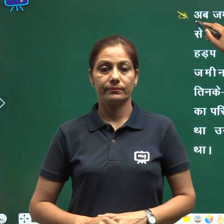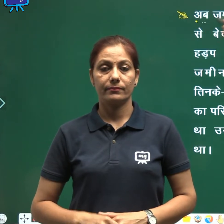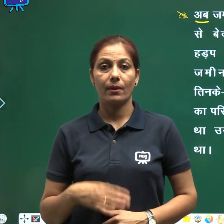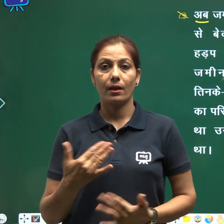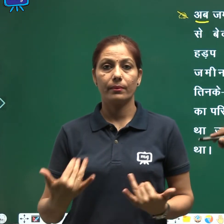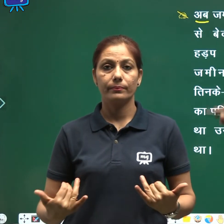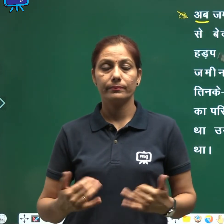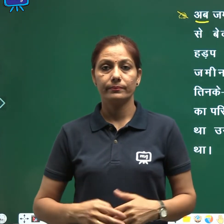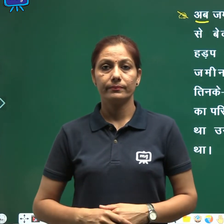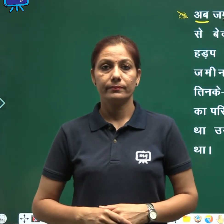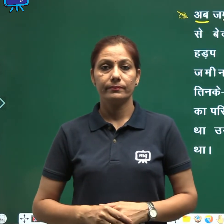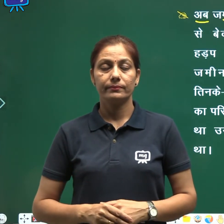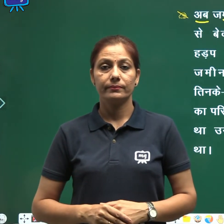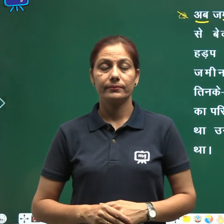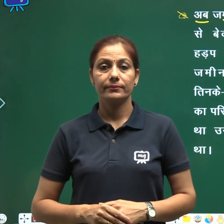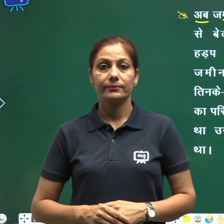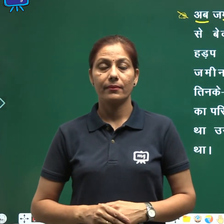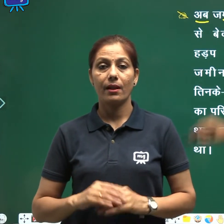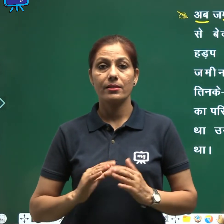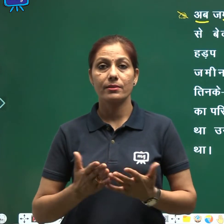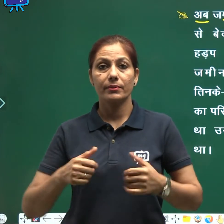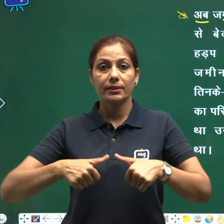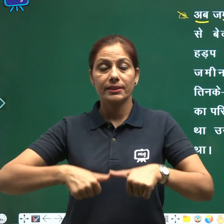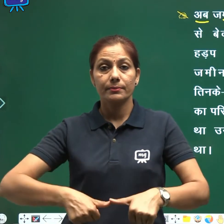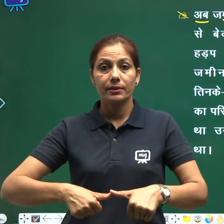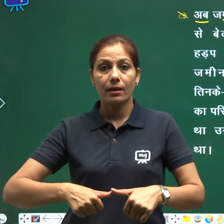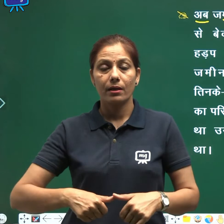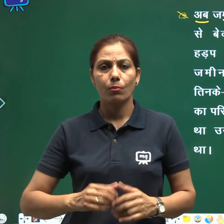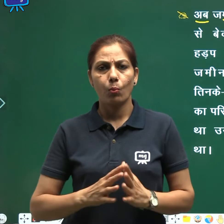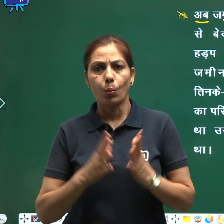अब जमींदार ने